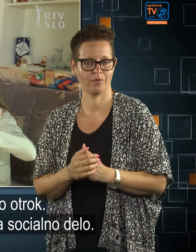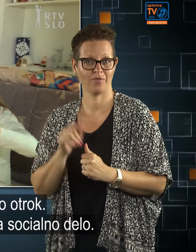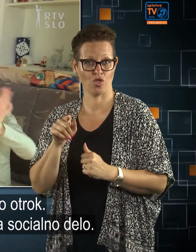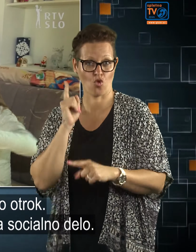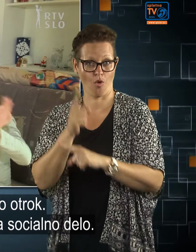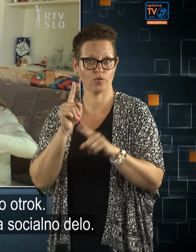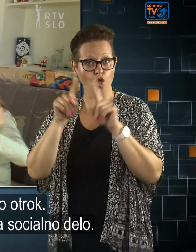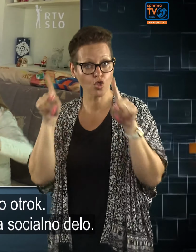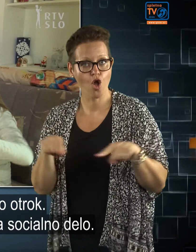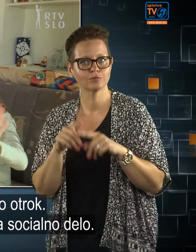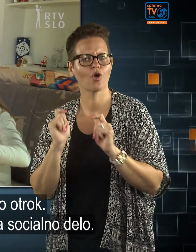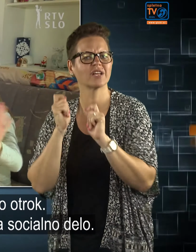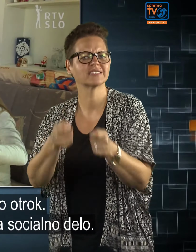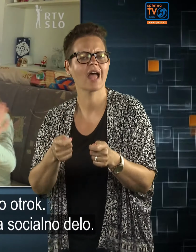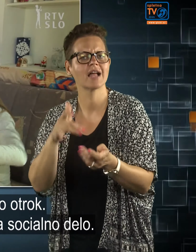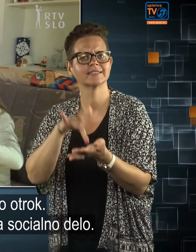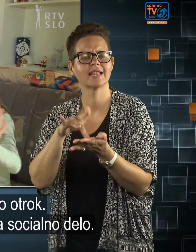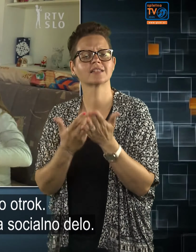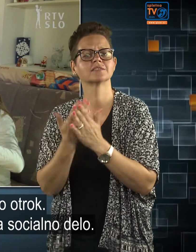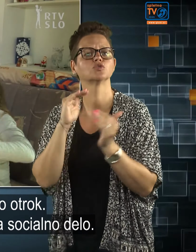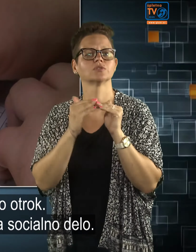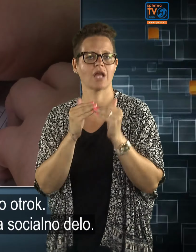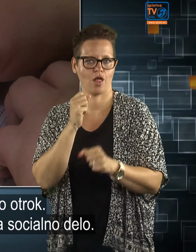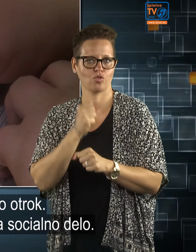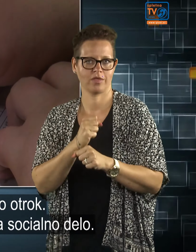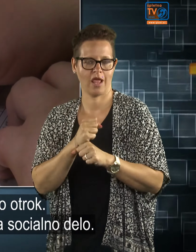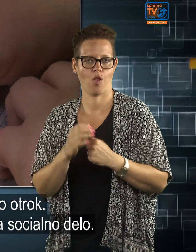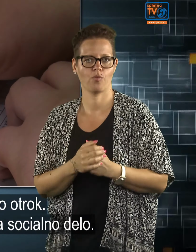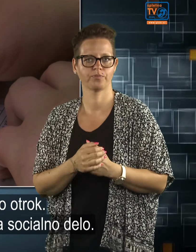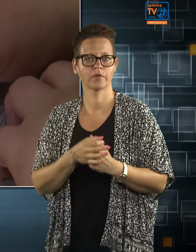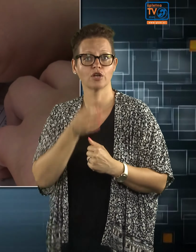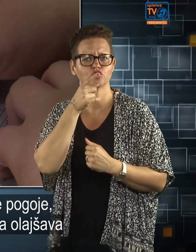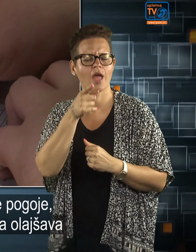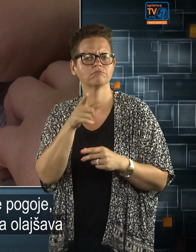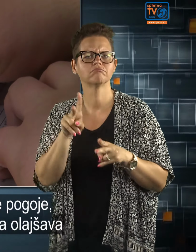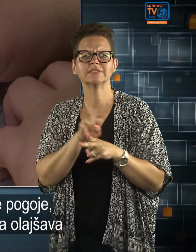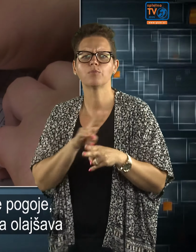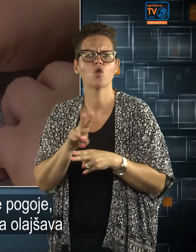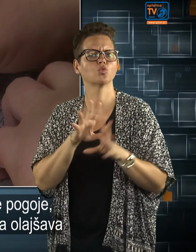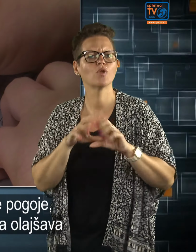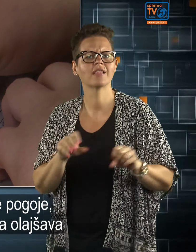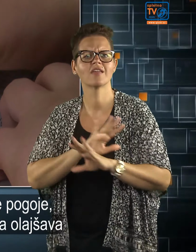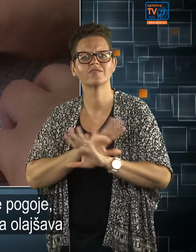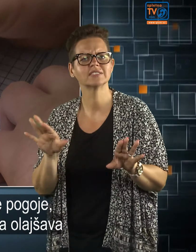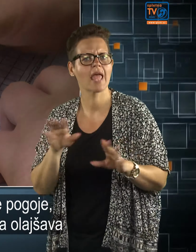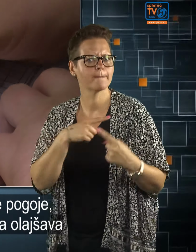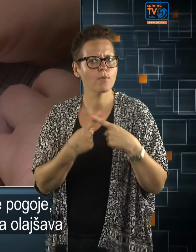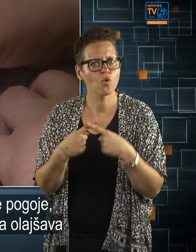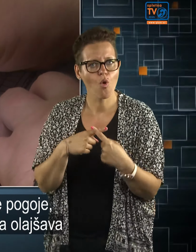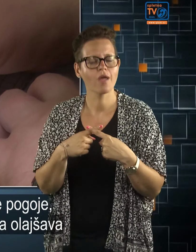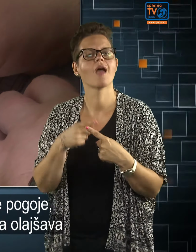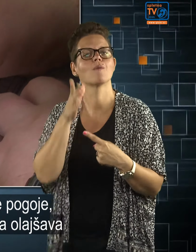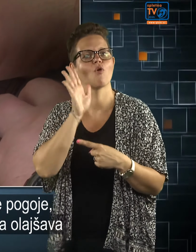To odločbo izda Center za socialno delo. Če izpolnjujete vse pogoje, bo vaša